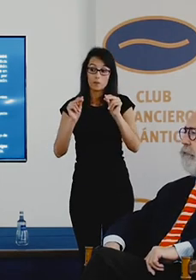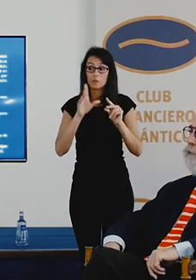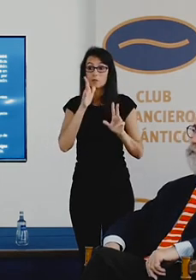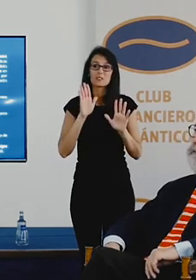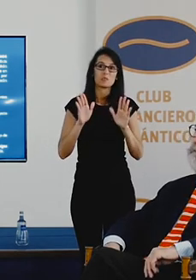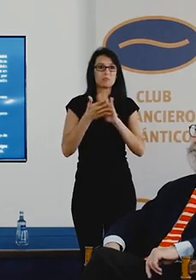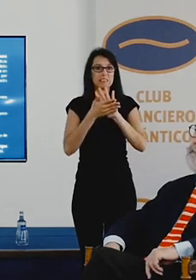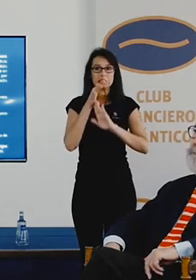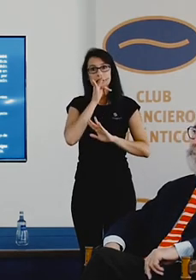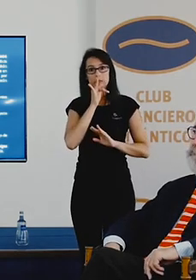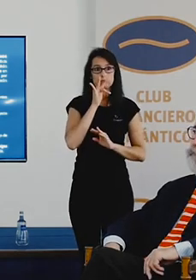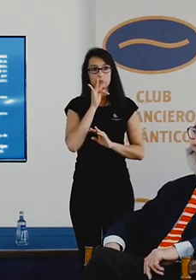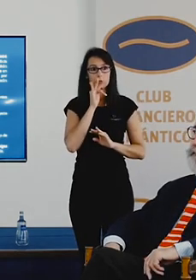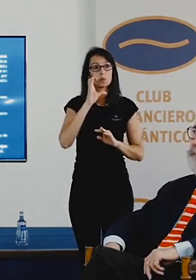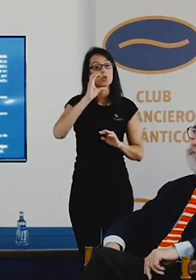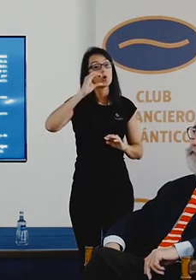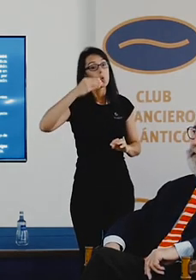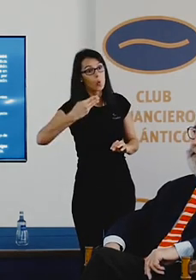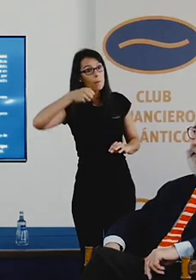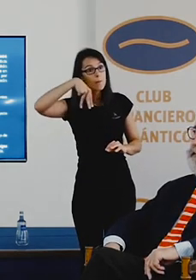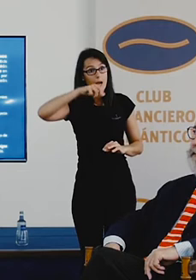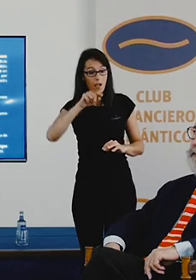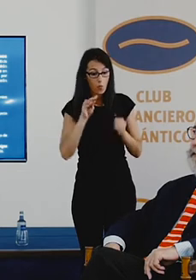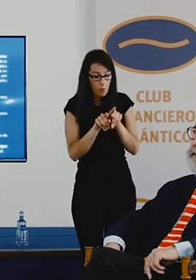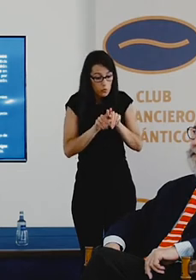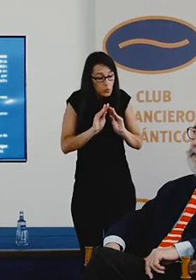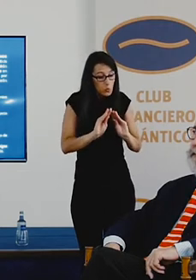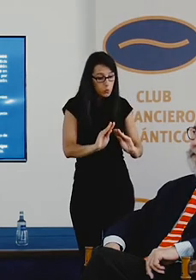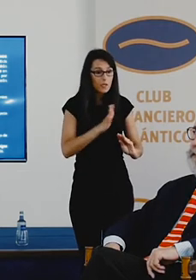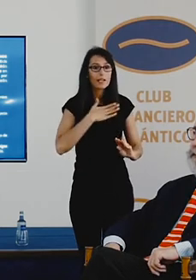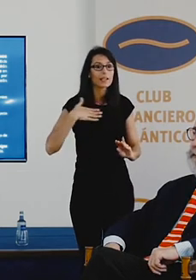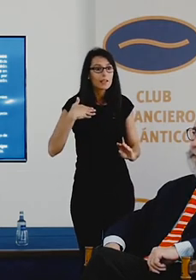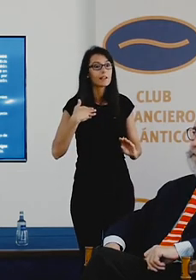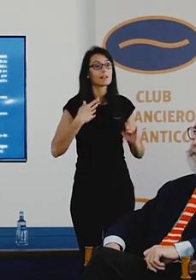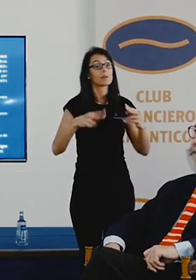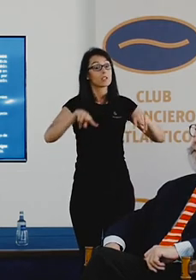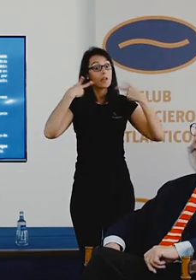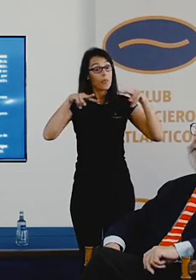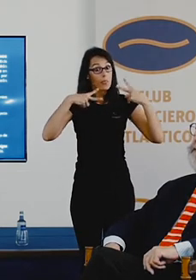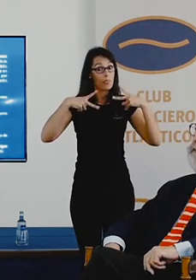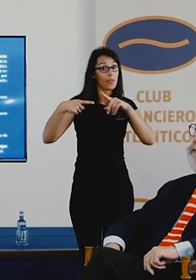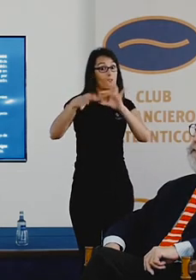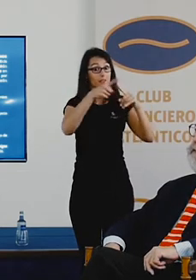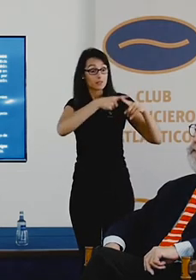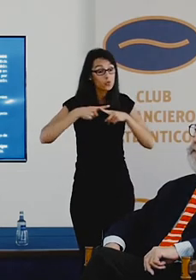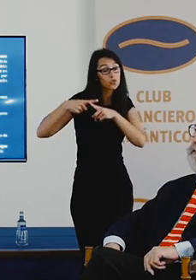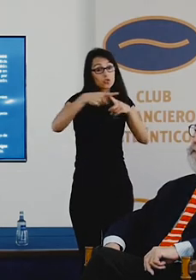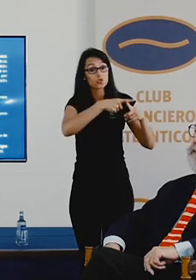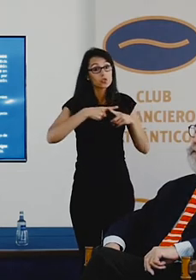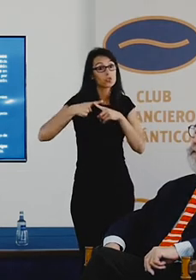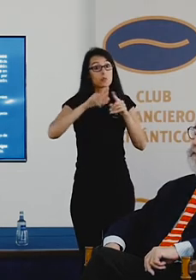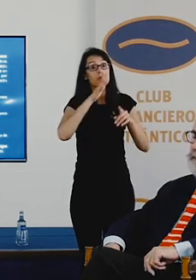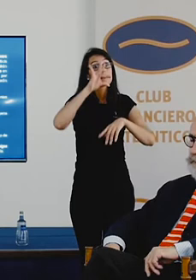con aquí con el club, con Mariano, con su hermano y tal. Vamos a hacer una cena solidaria en torno a una enfermedad